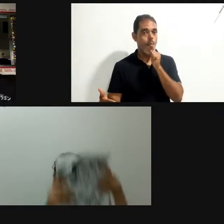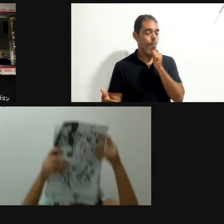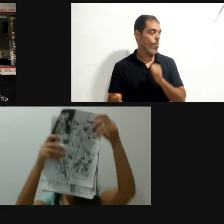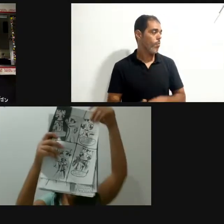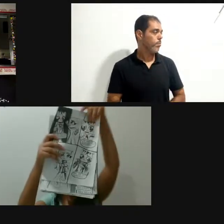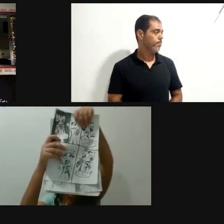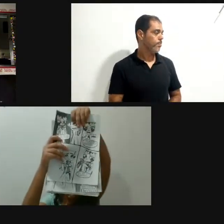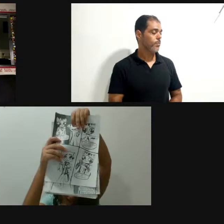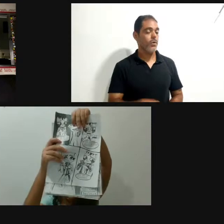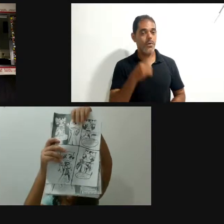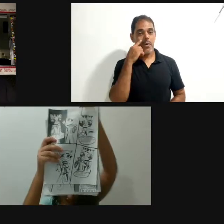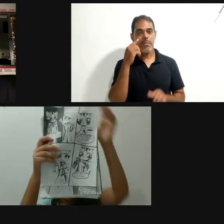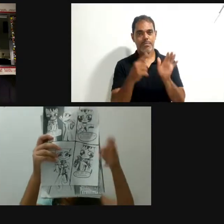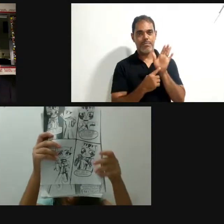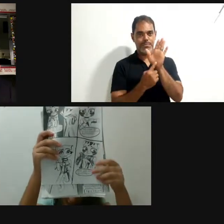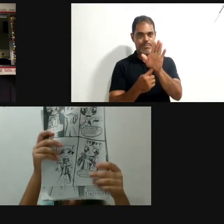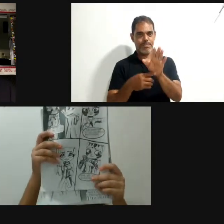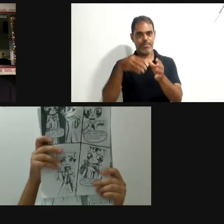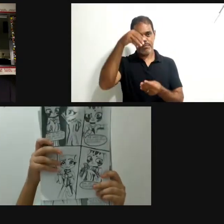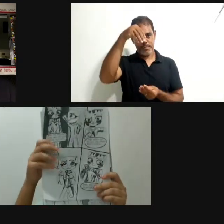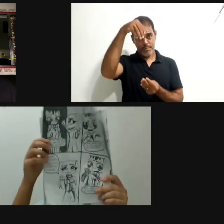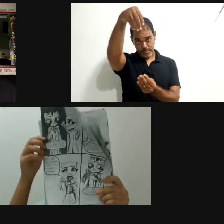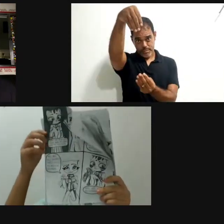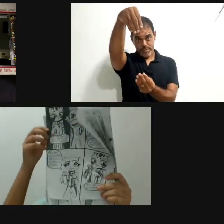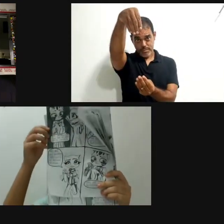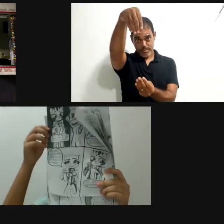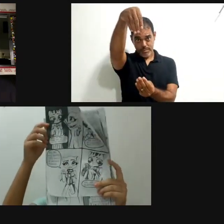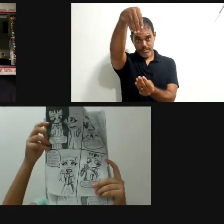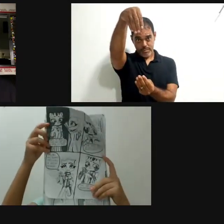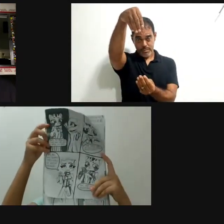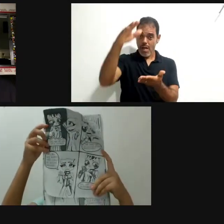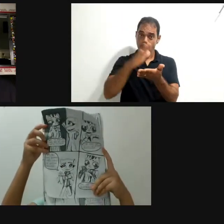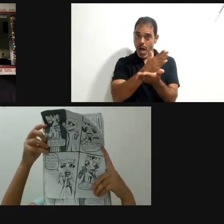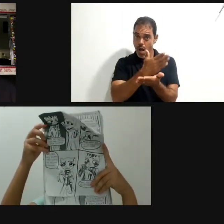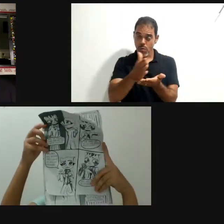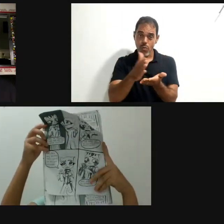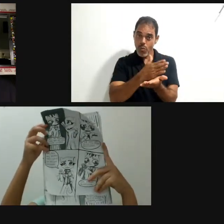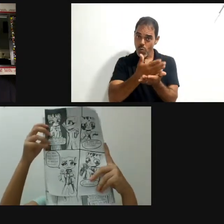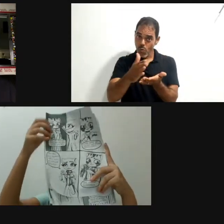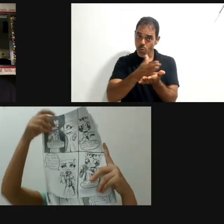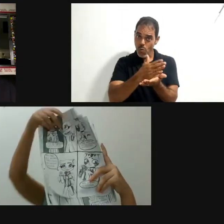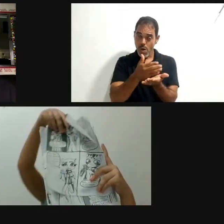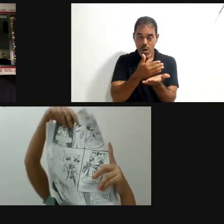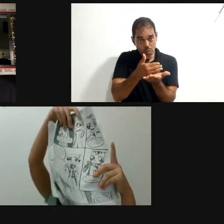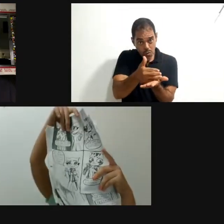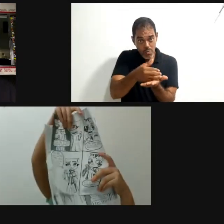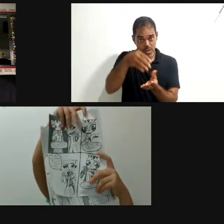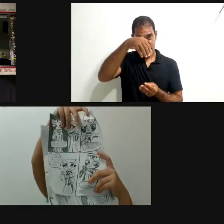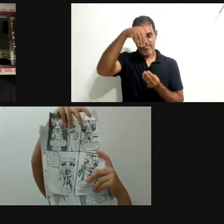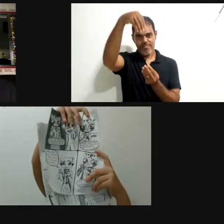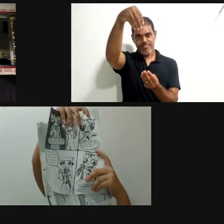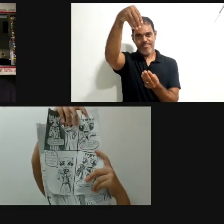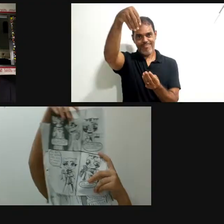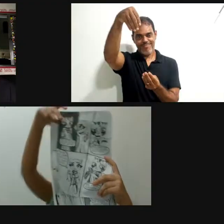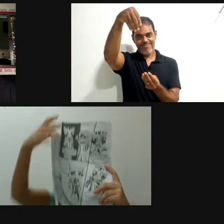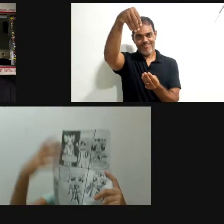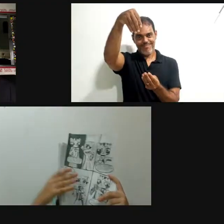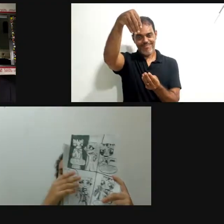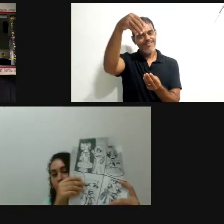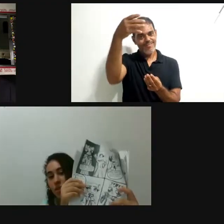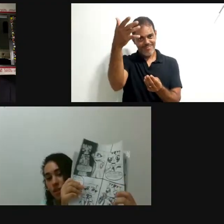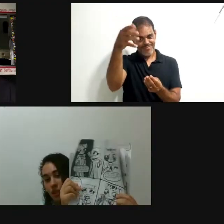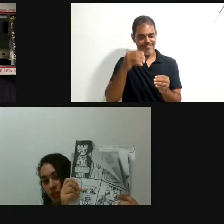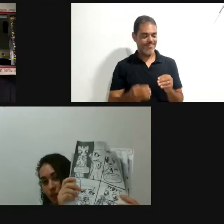Assim, para mostrar aqui, essas são algumas páginas do começo, gente. Então, só por